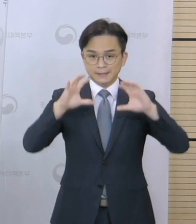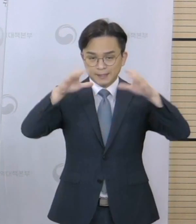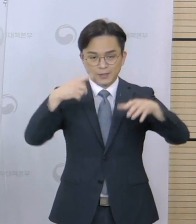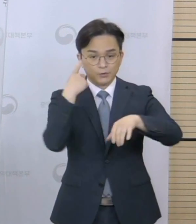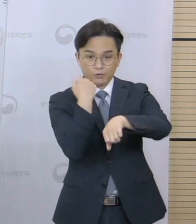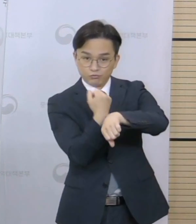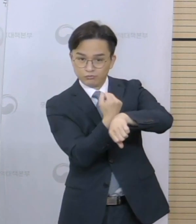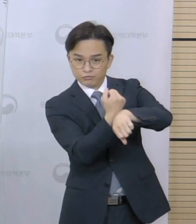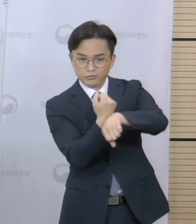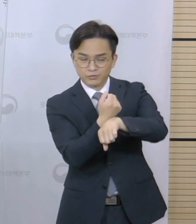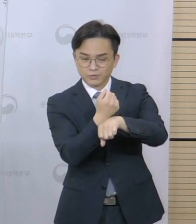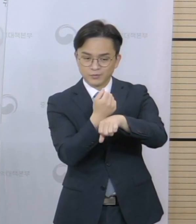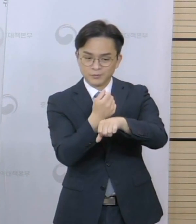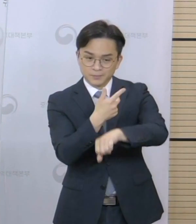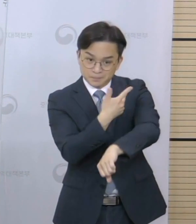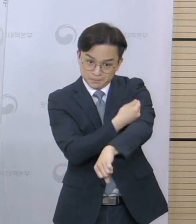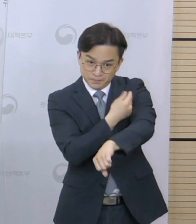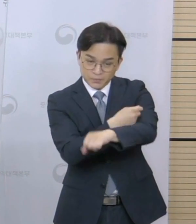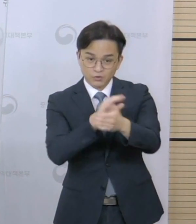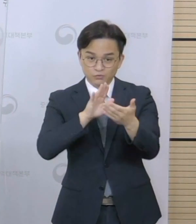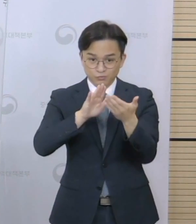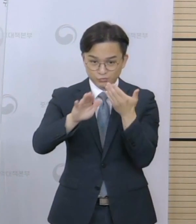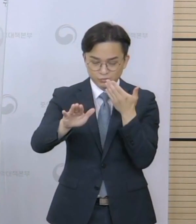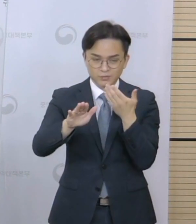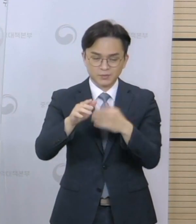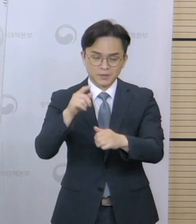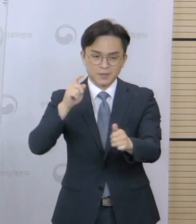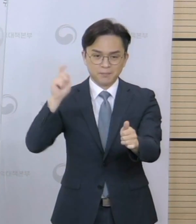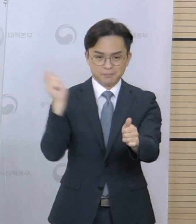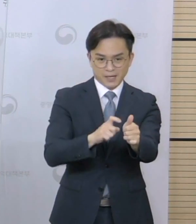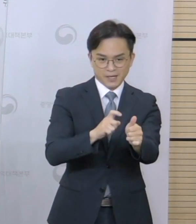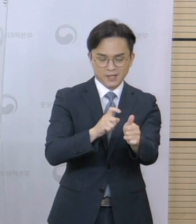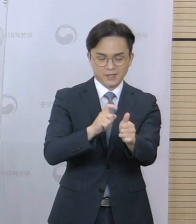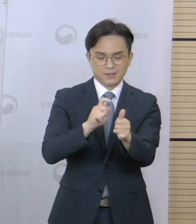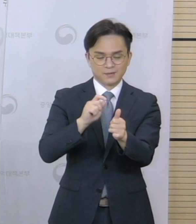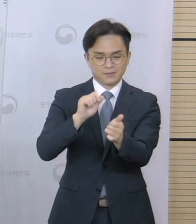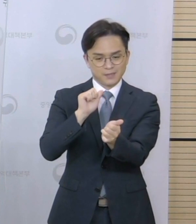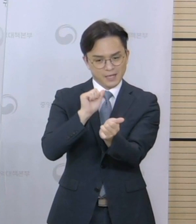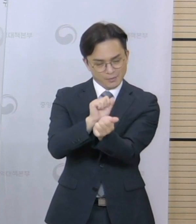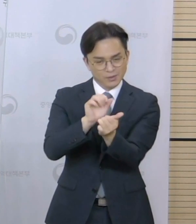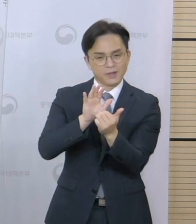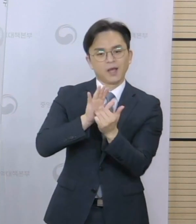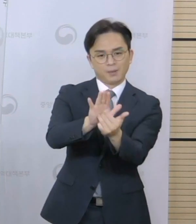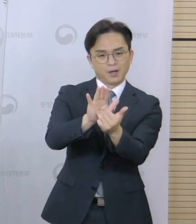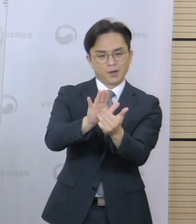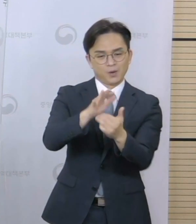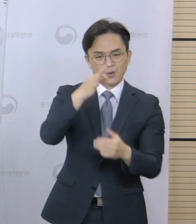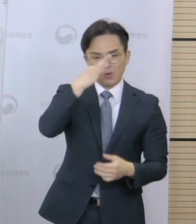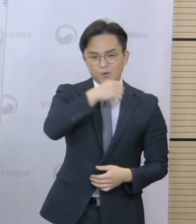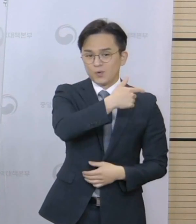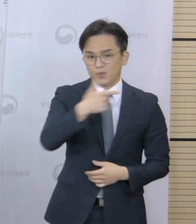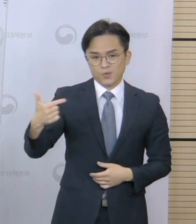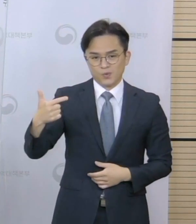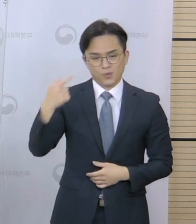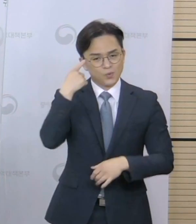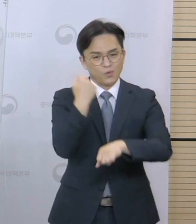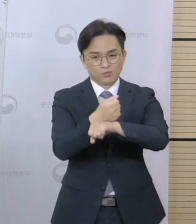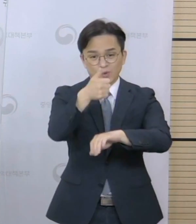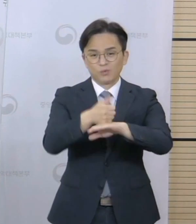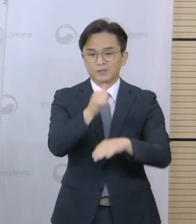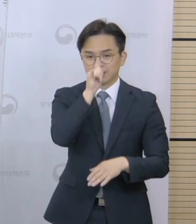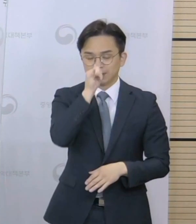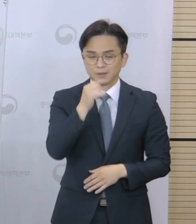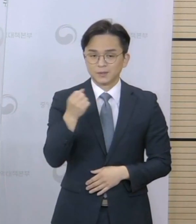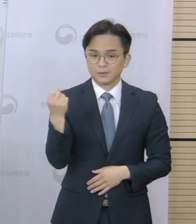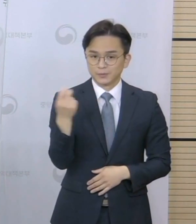보면 은 일관되게 모두 높은 수준의 감염 예방 효과를 보여주고 있습니다 또한 급히 록